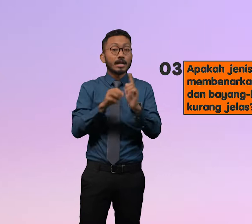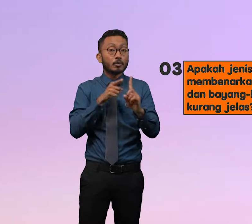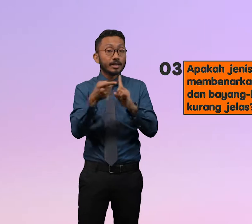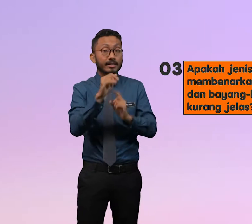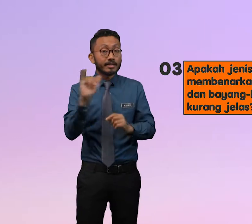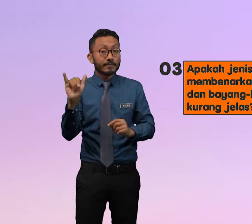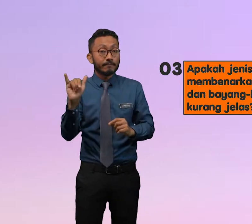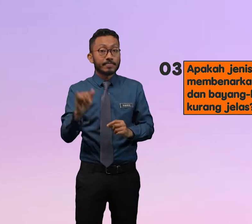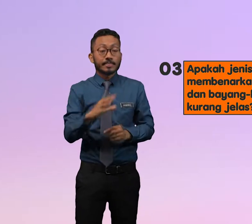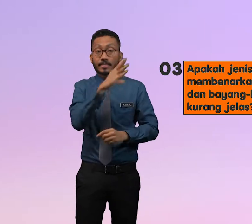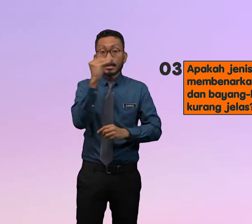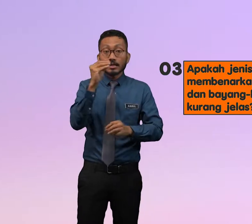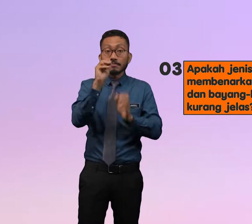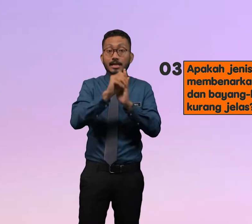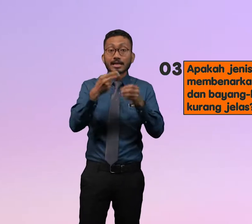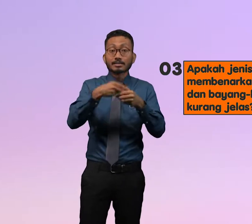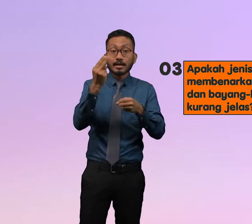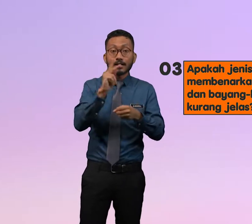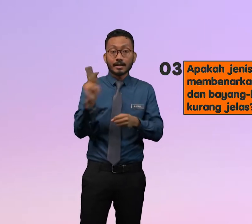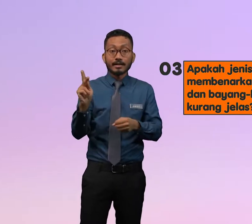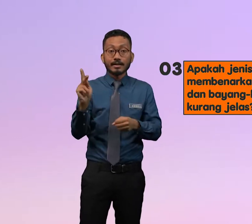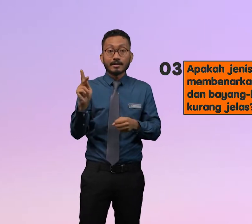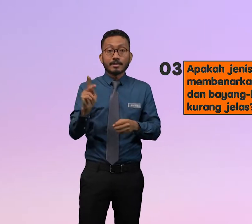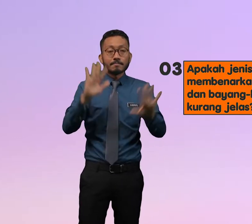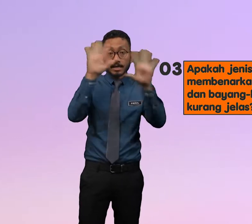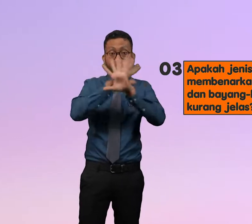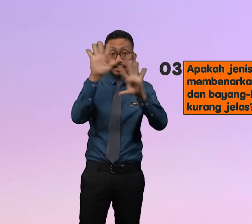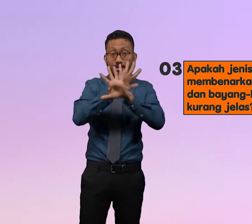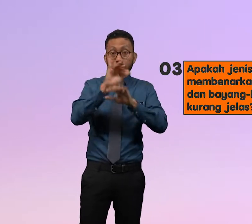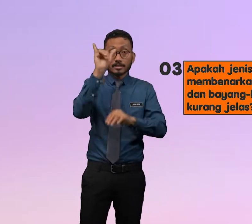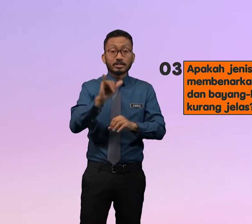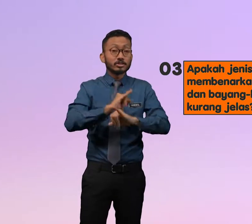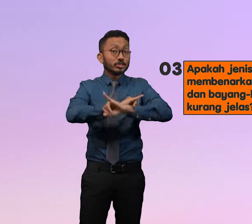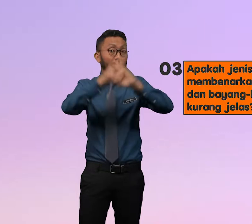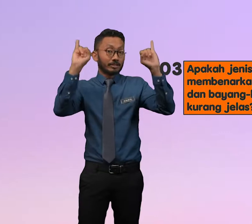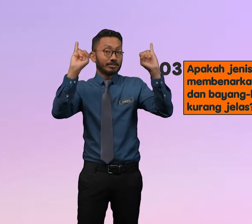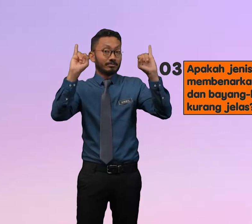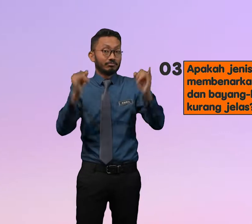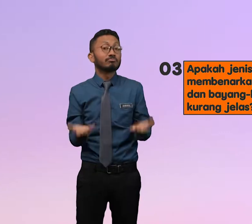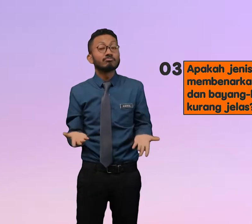melalui ingat dan mengakhirkan bayar-bayar yang curah.